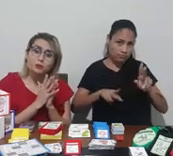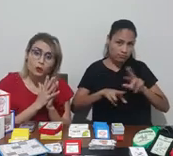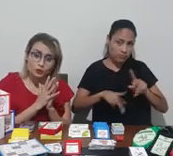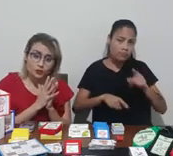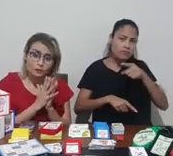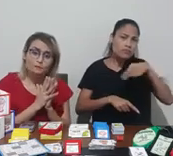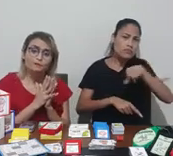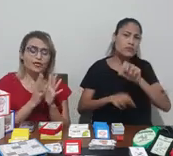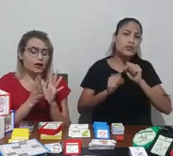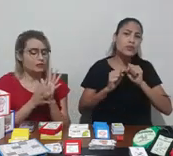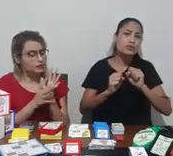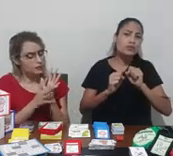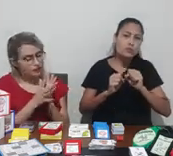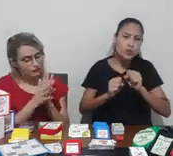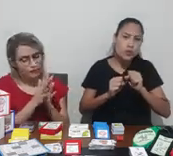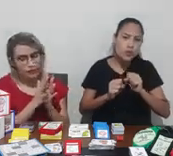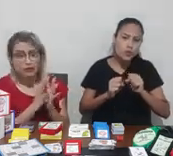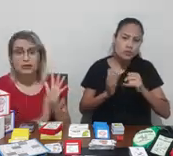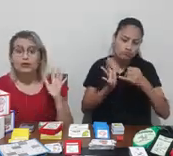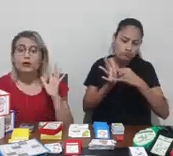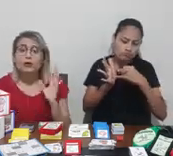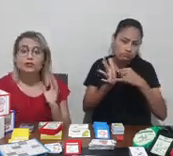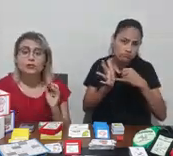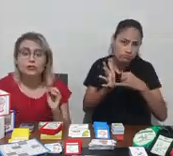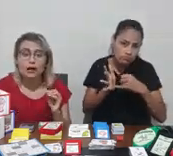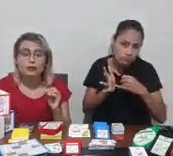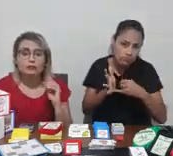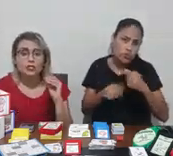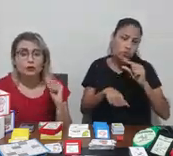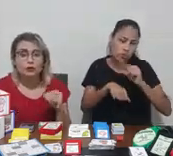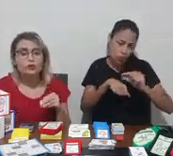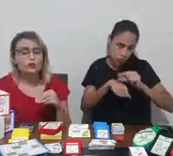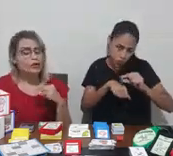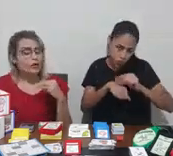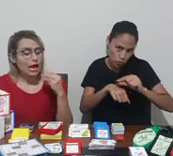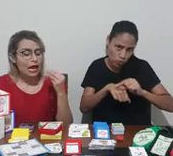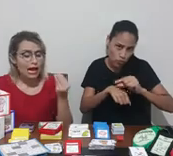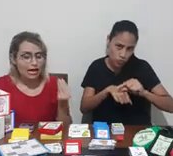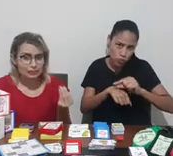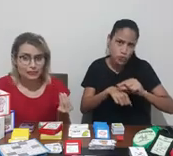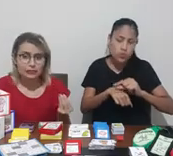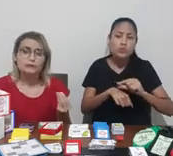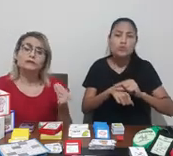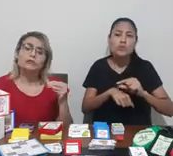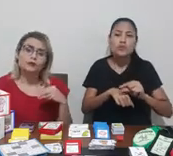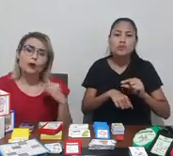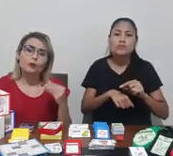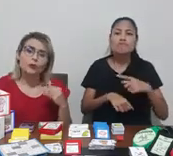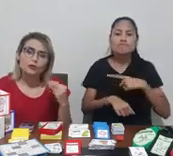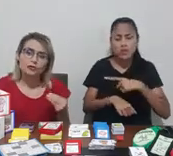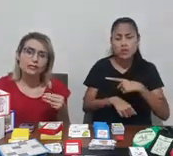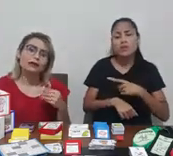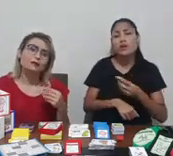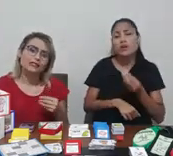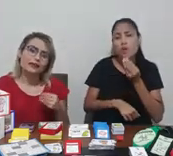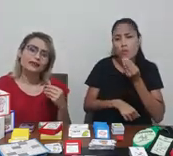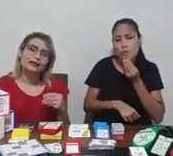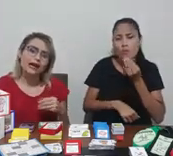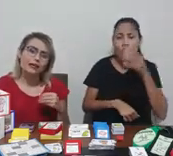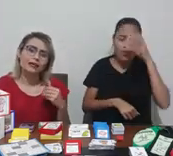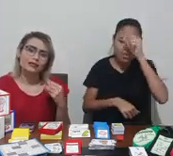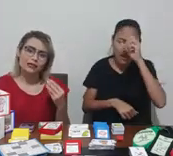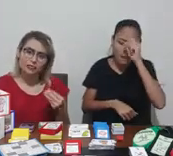vocês possam, tá, se inscrever e cursar os minicursos, assim tendo a oportunidade de aprender